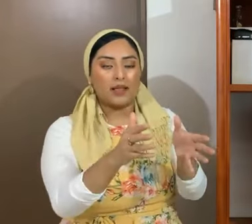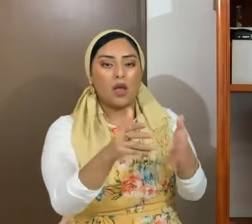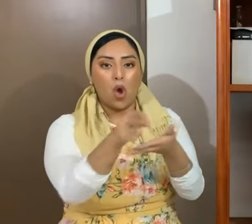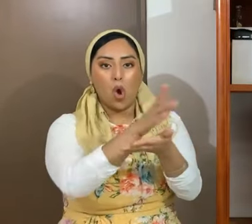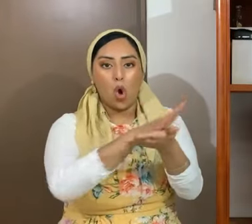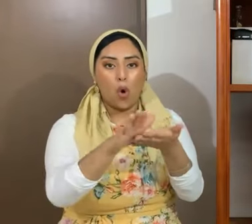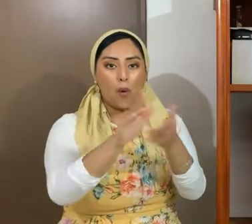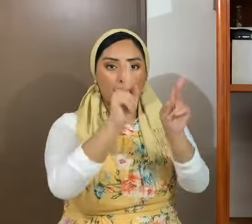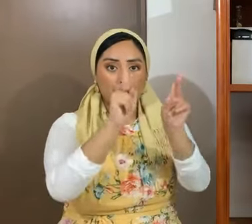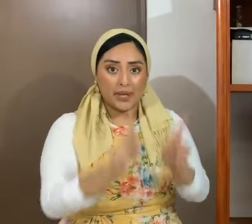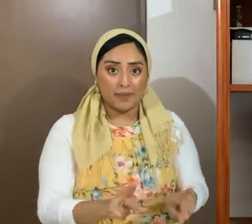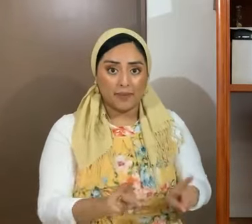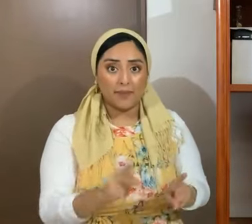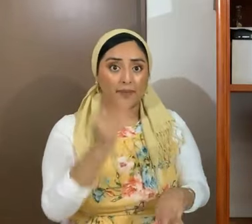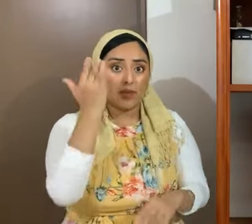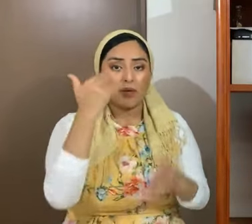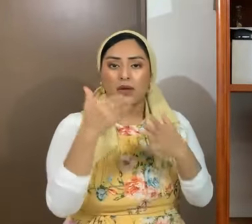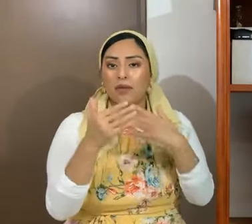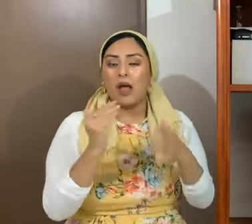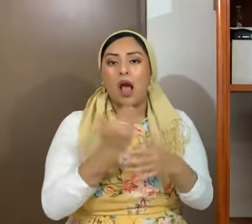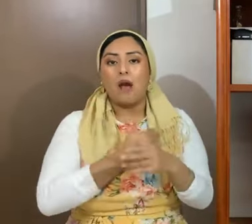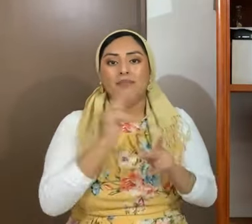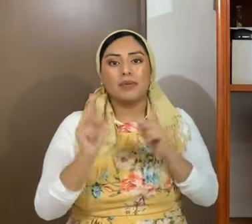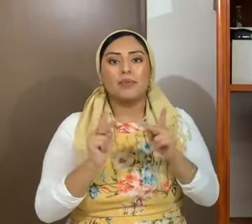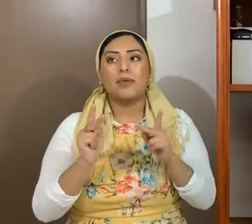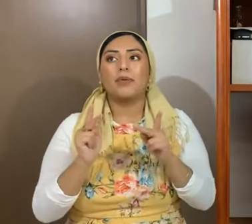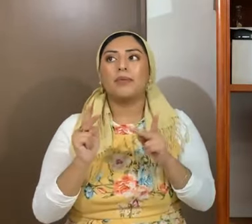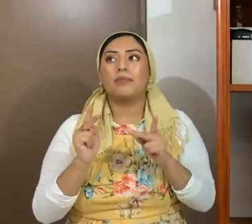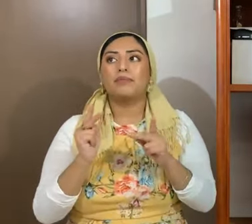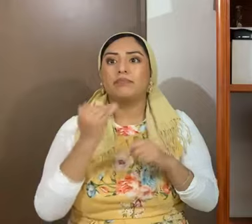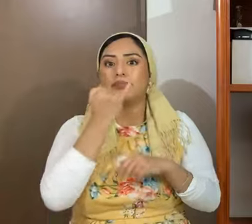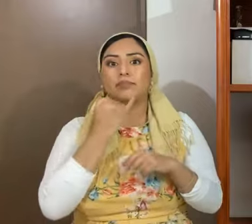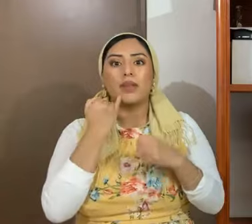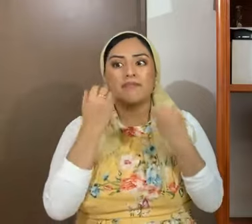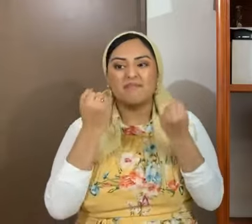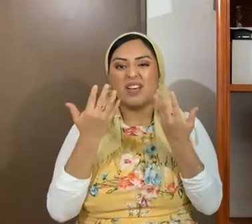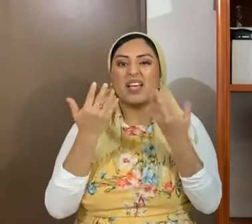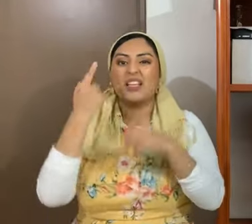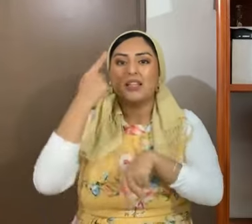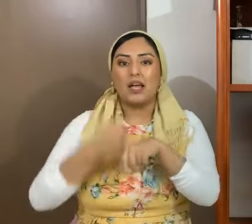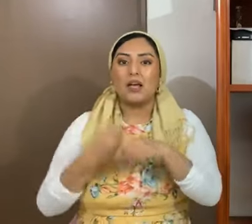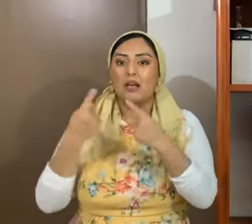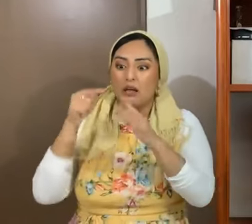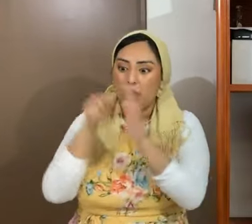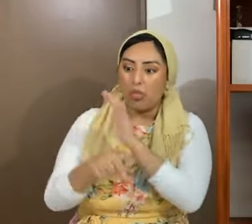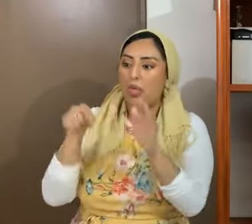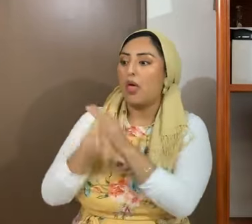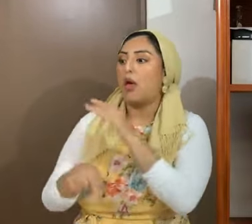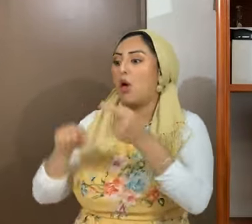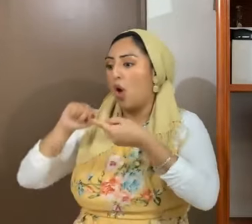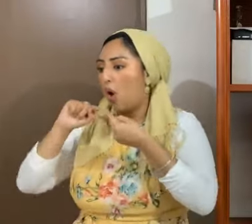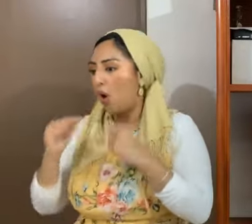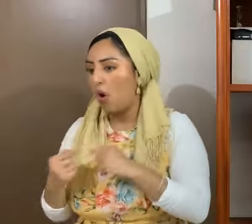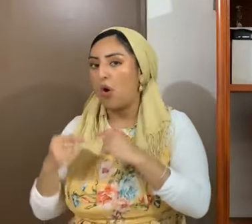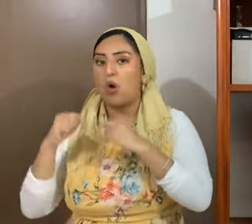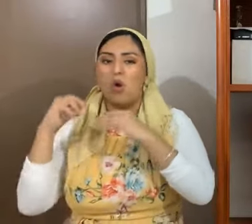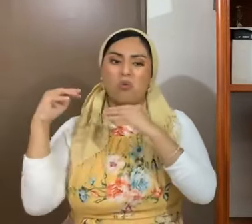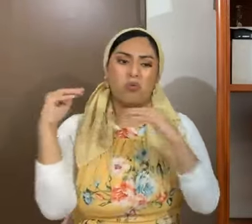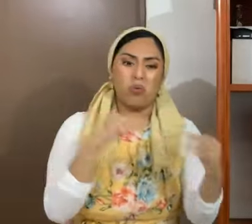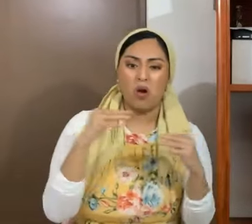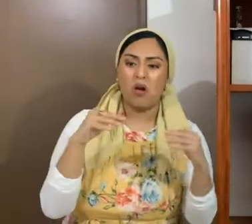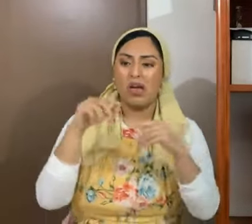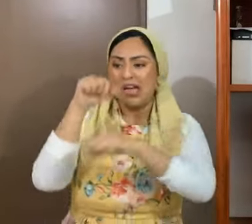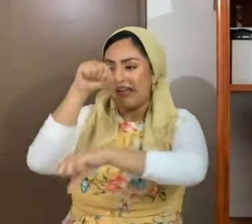simiente Kadosh. Entonces, por eso aunque nuestro pueblo ha sido muchas veces maltratado, asesinado, dañado, en guerras,